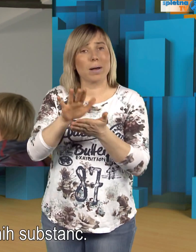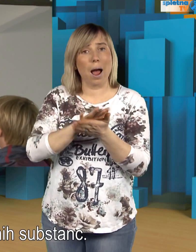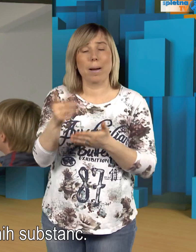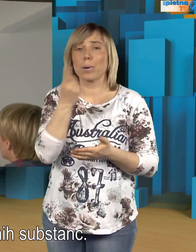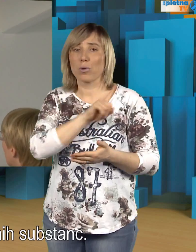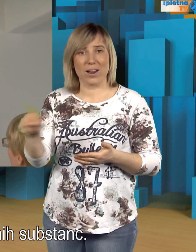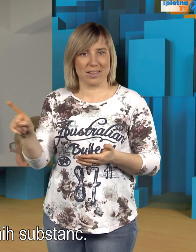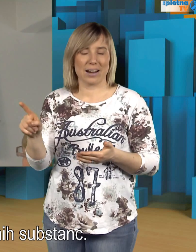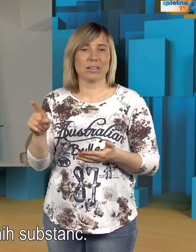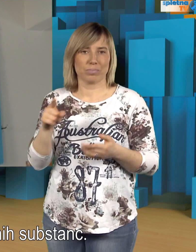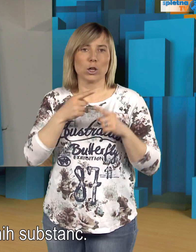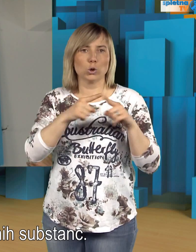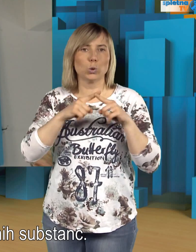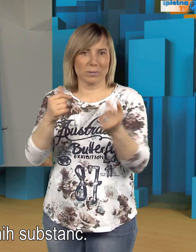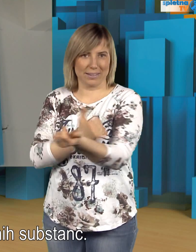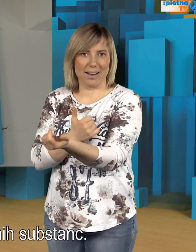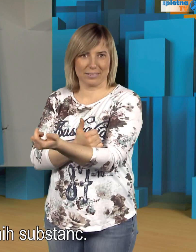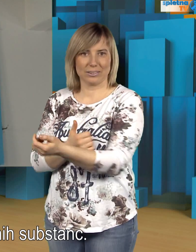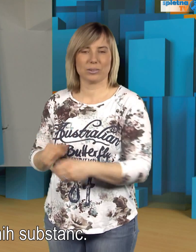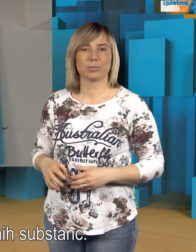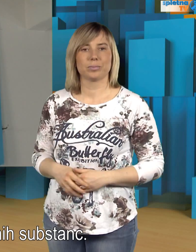uporabe prepovedanih substanc.